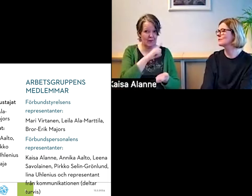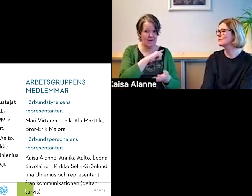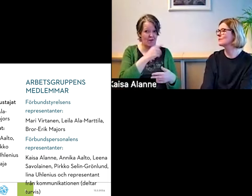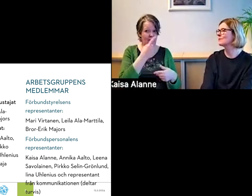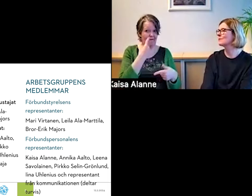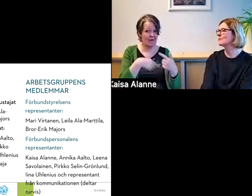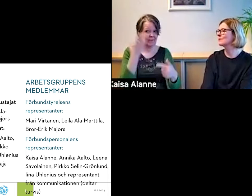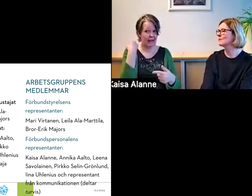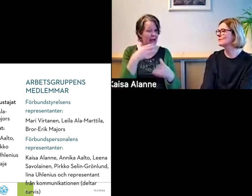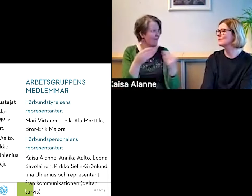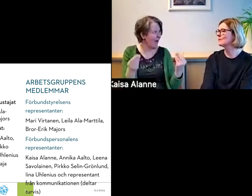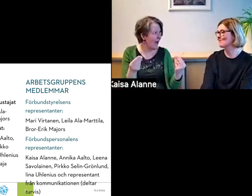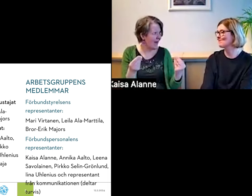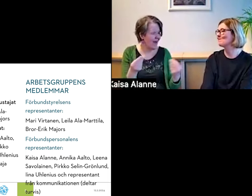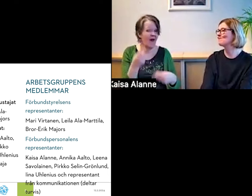tehtäviä edistää.